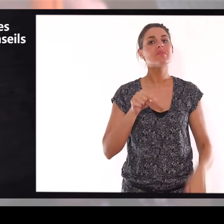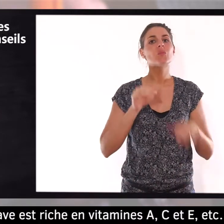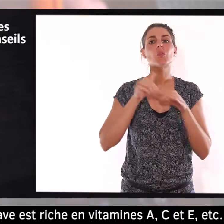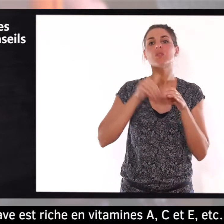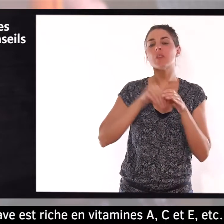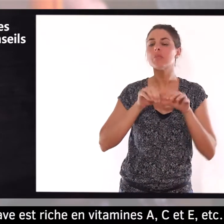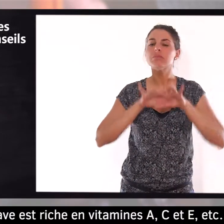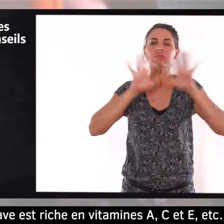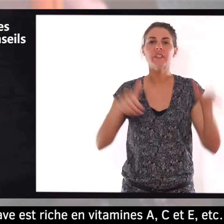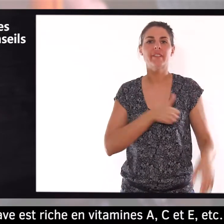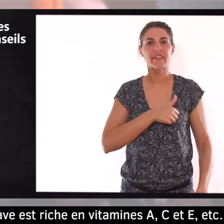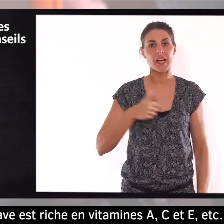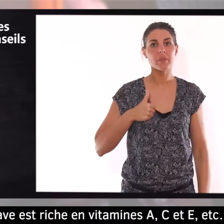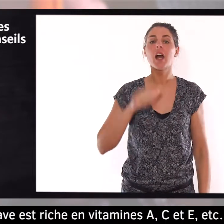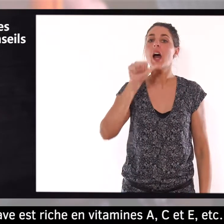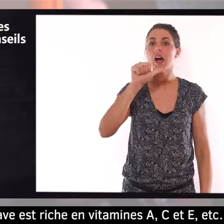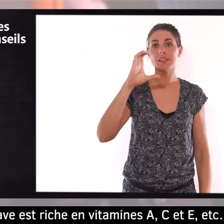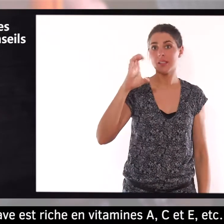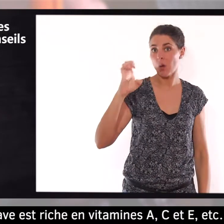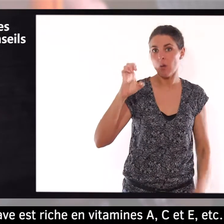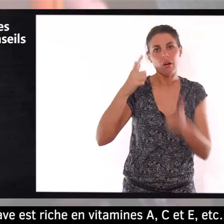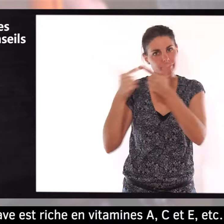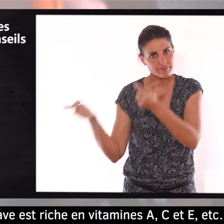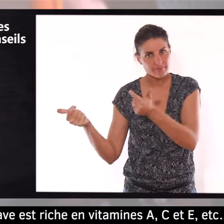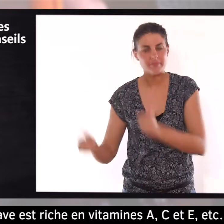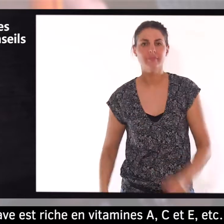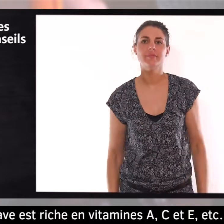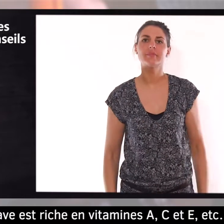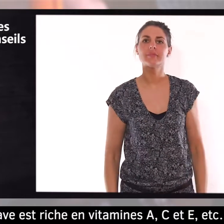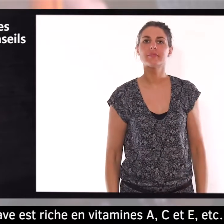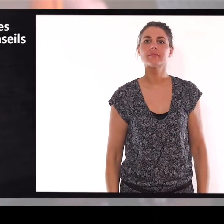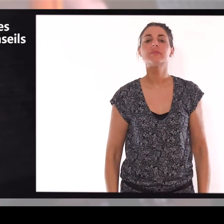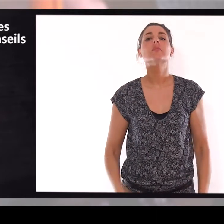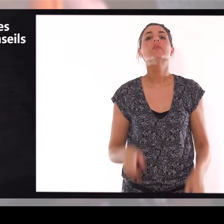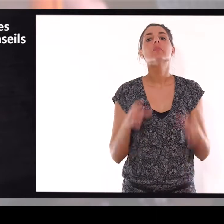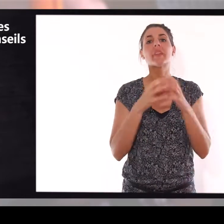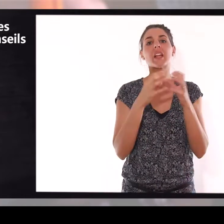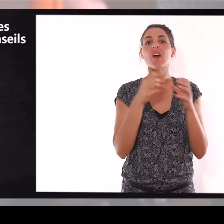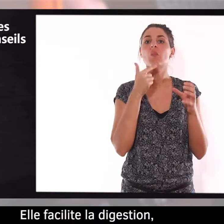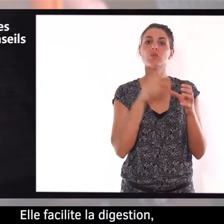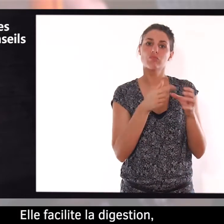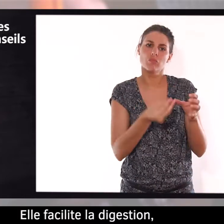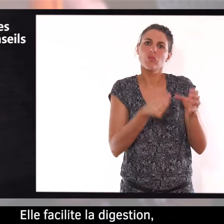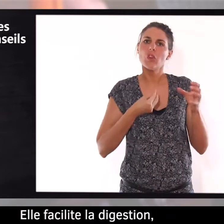la betterave est riche en vitamines à c e et cetera elle facilite la